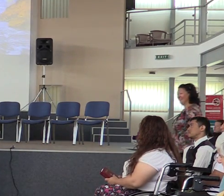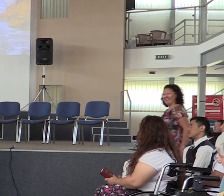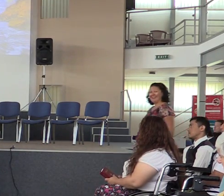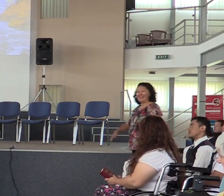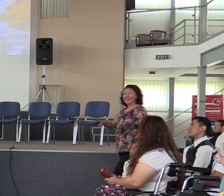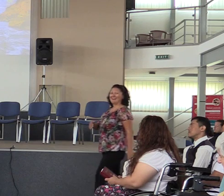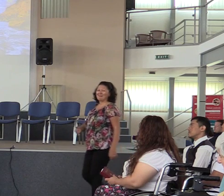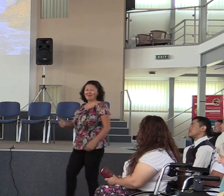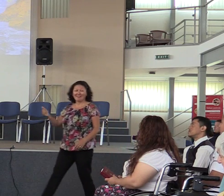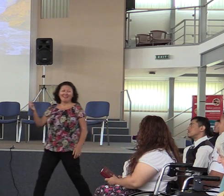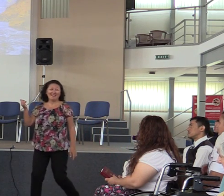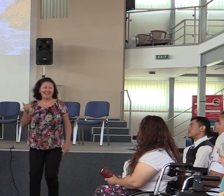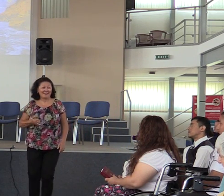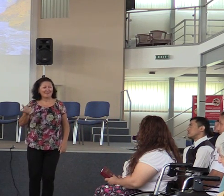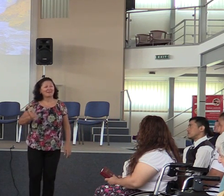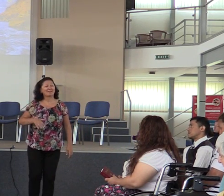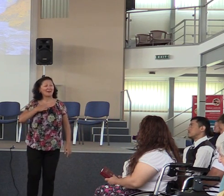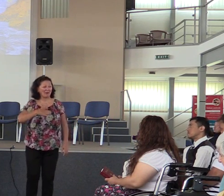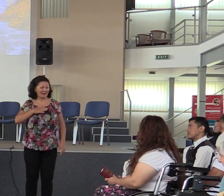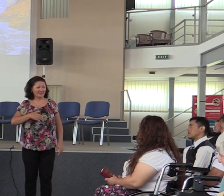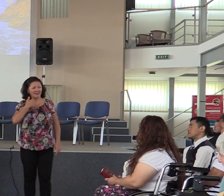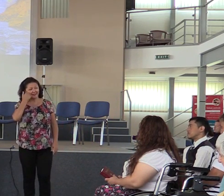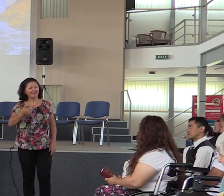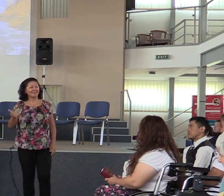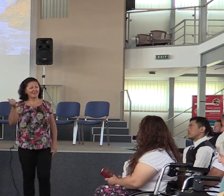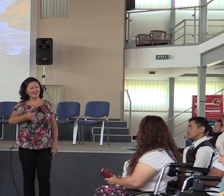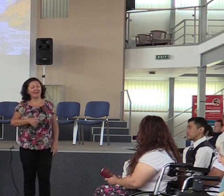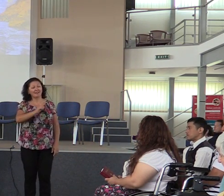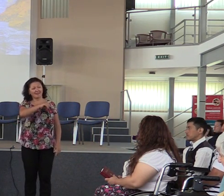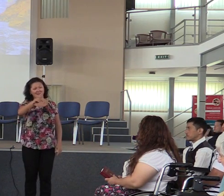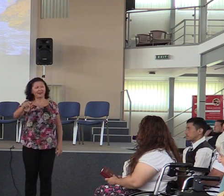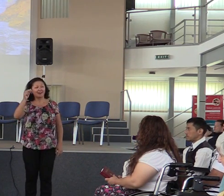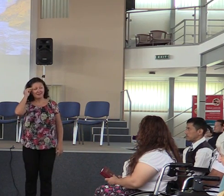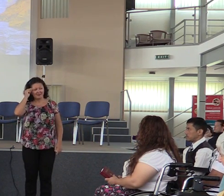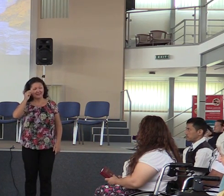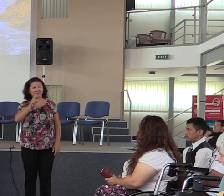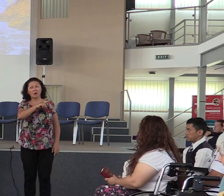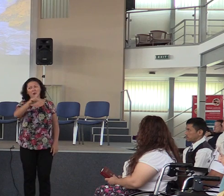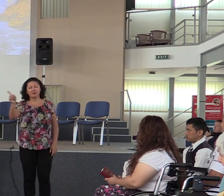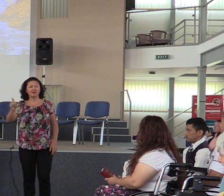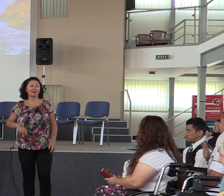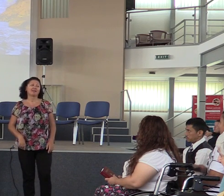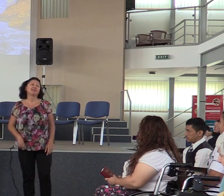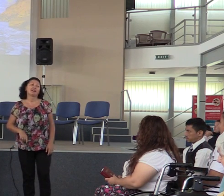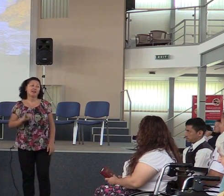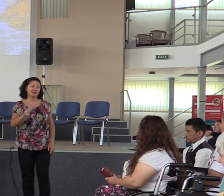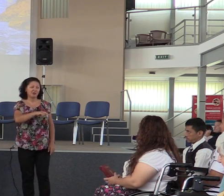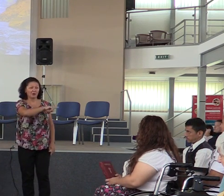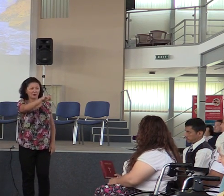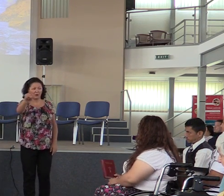invitat și pentru că fiecare avem învățat unul de la alții și toți de la Iisus.